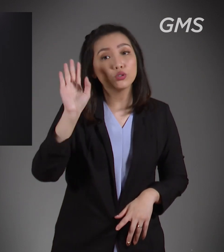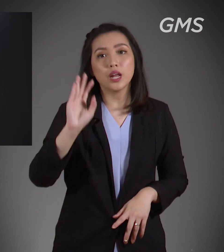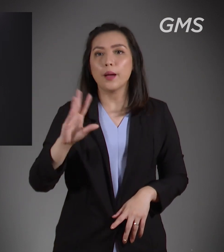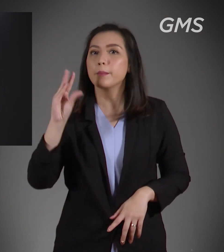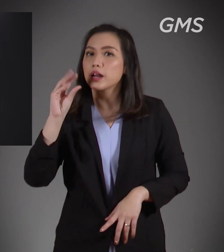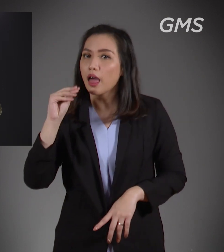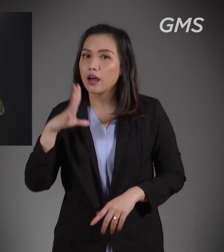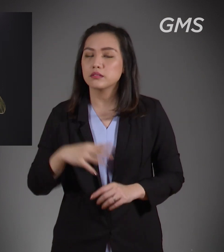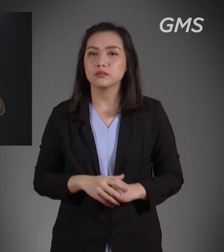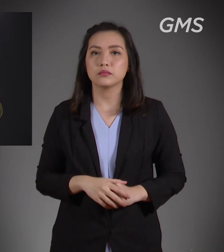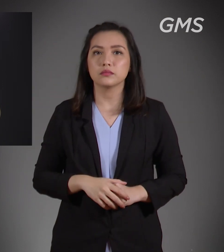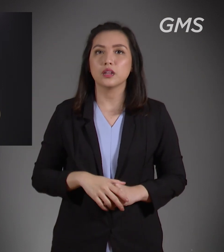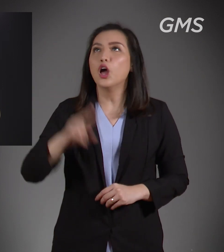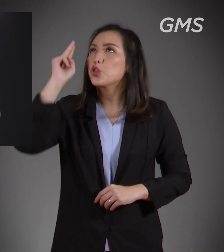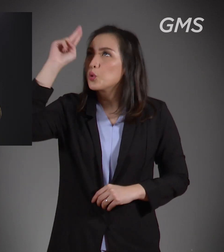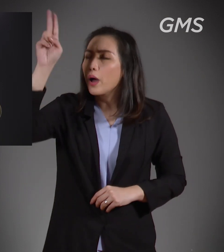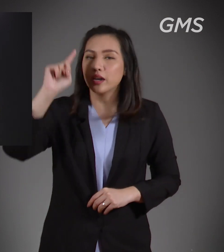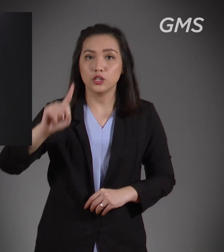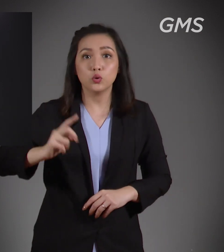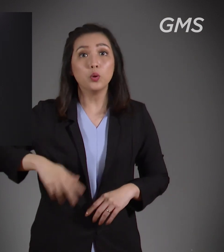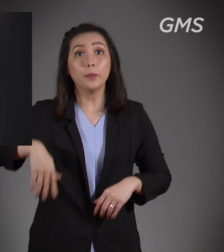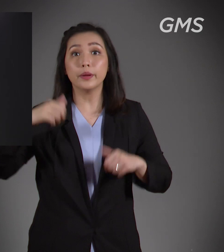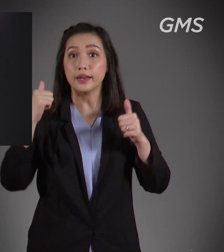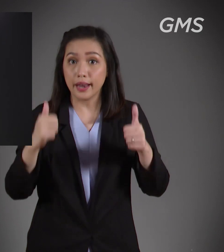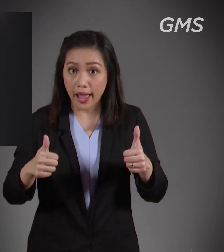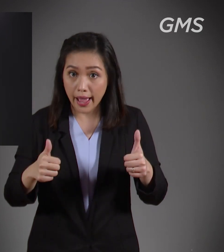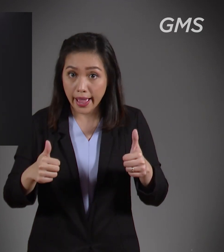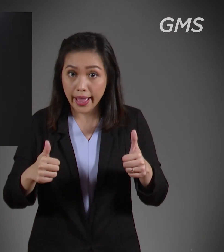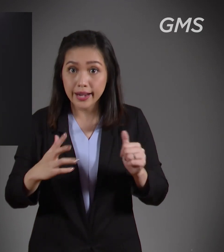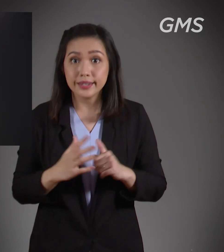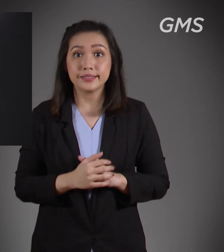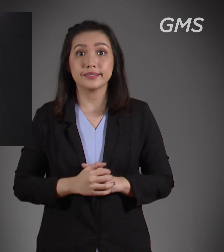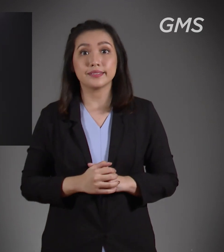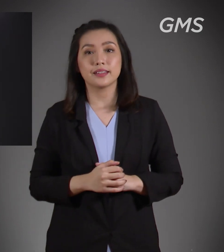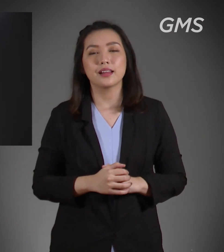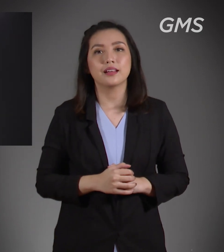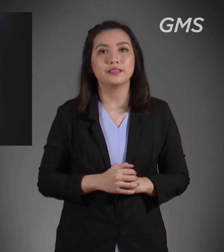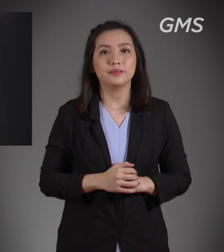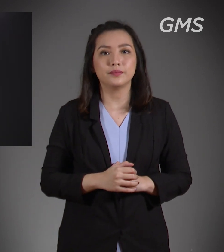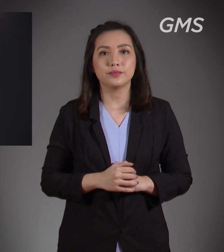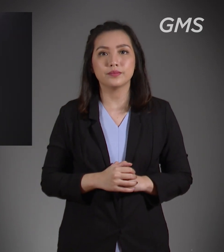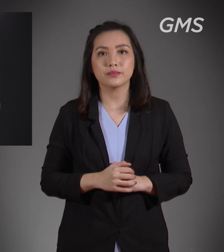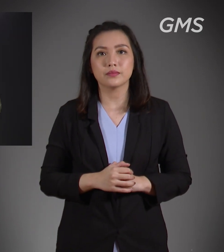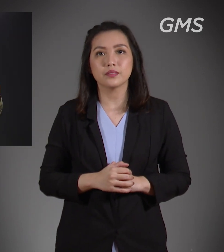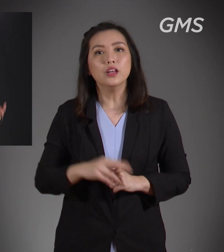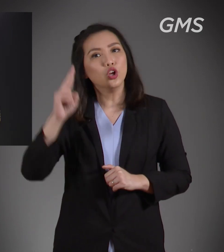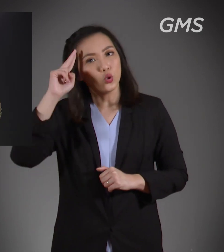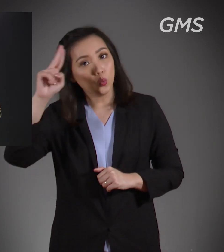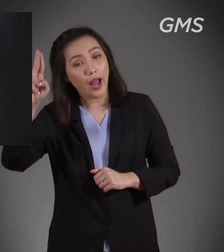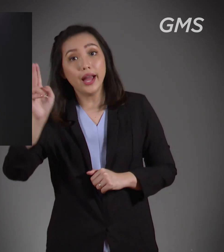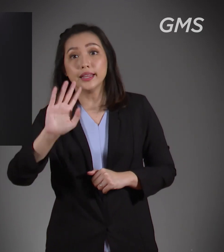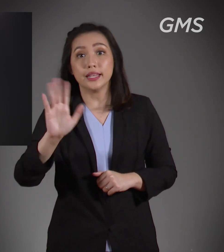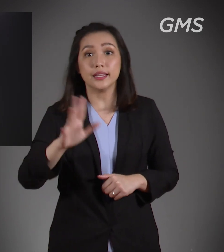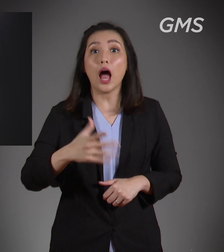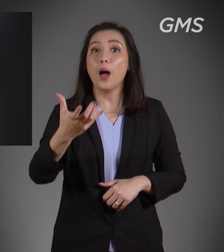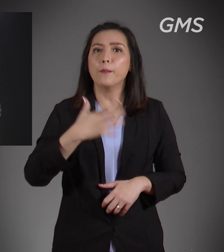Tuhan itu benar, Tuhanlah yang benar dalam hal ini, makanya Tuhan tidak akan